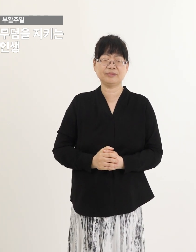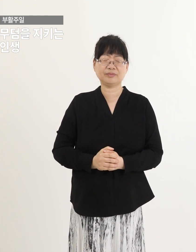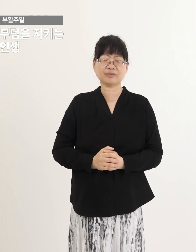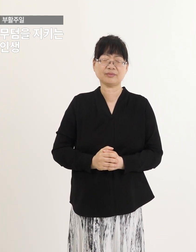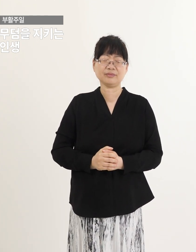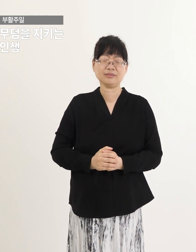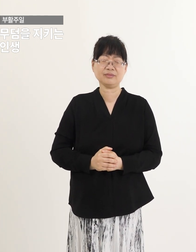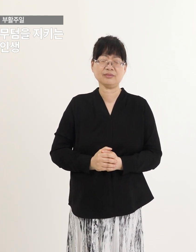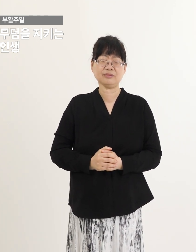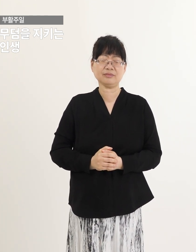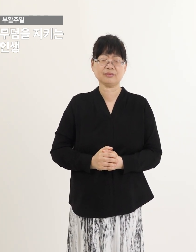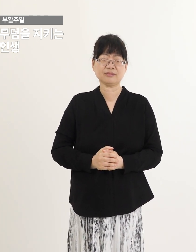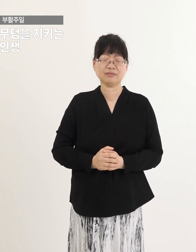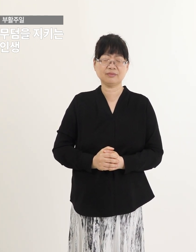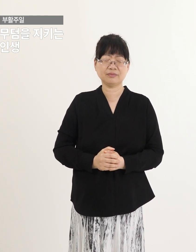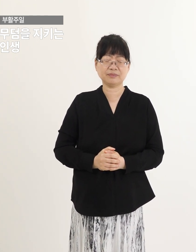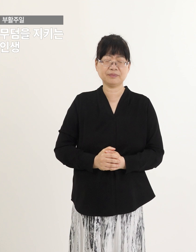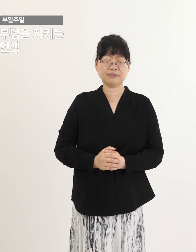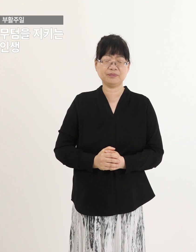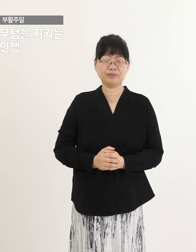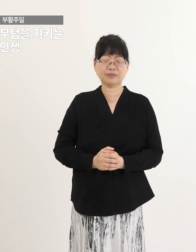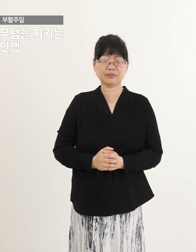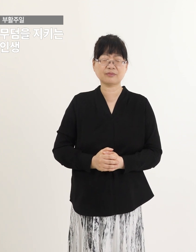예수 이름 높이세.